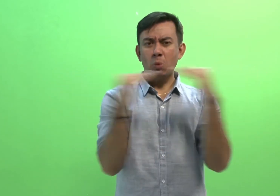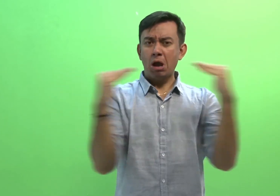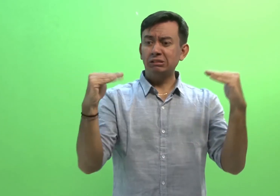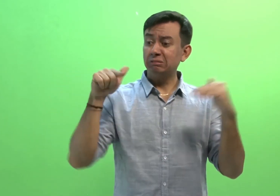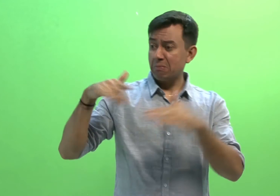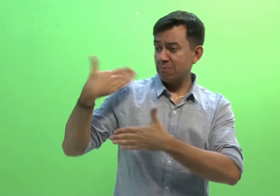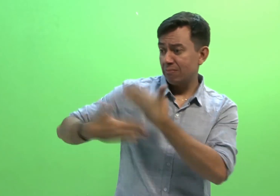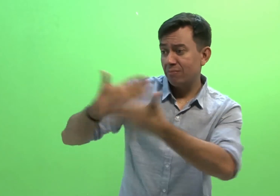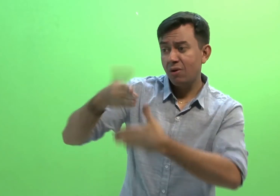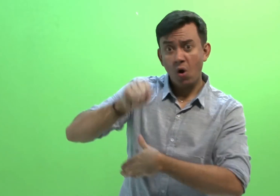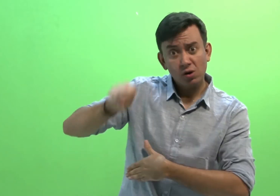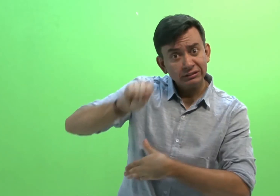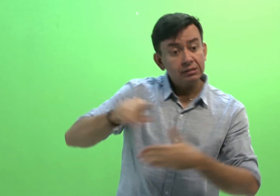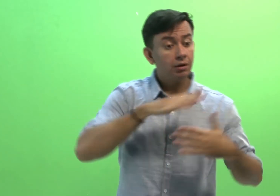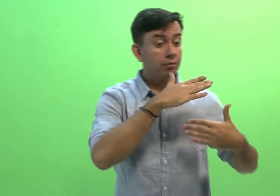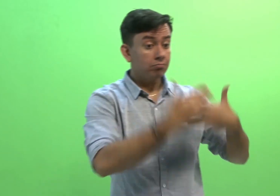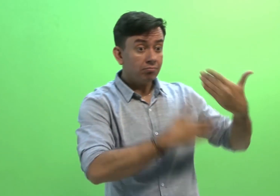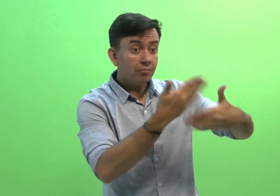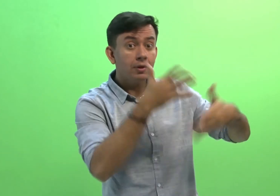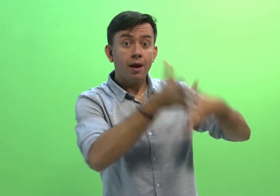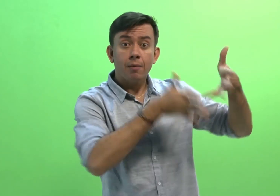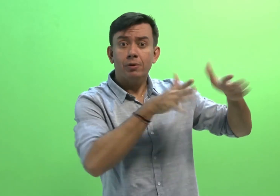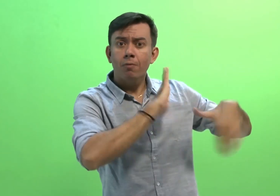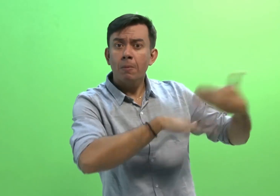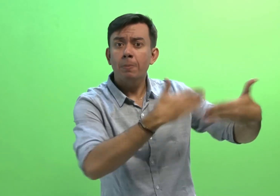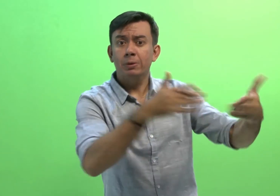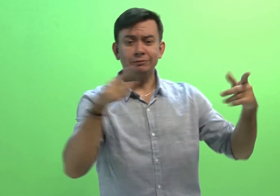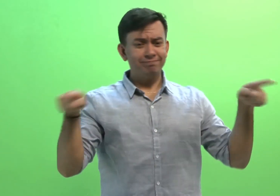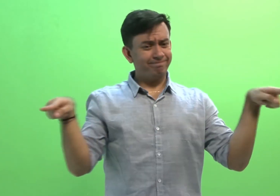se desenvolvem e cada uma com a sua complexibilidade.